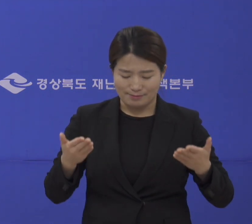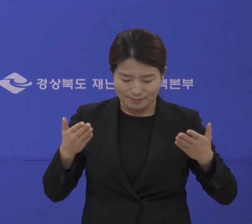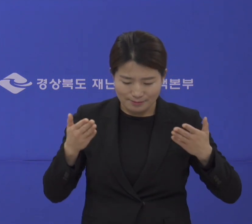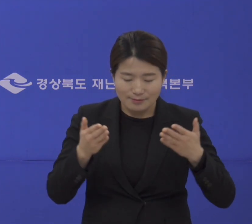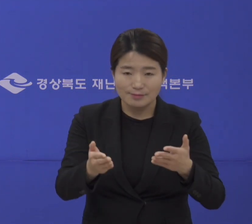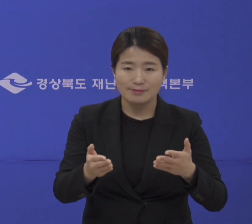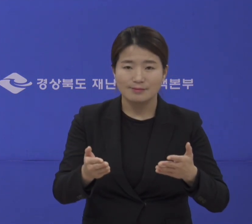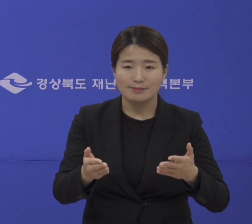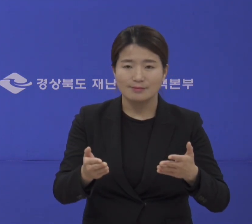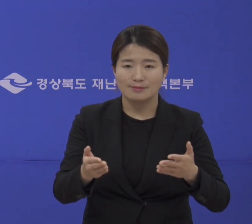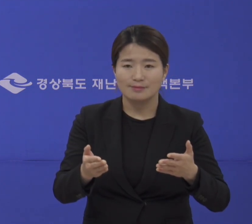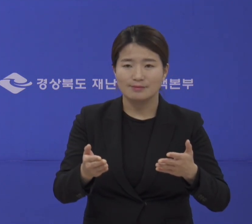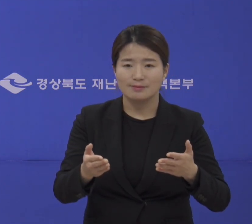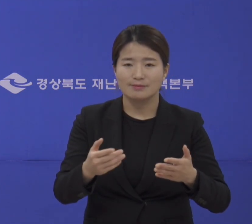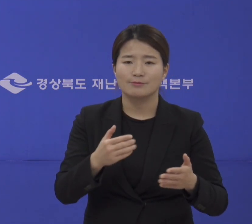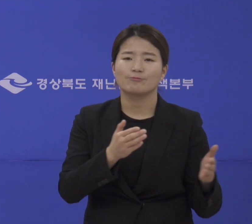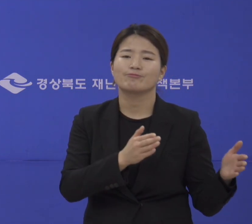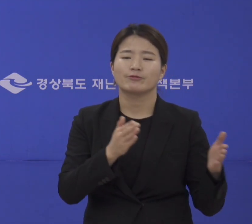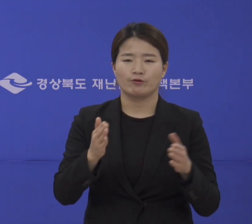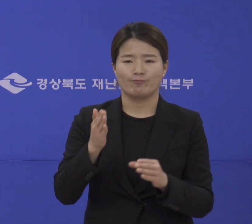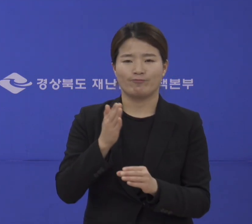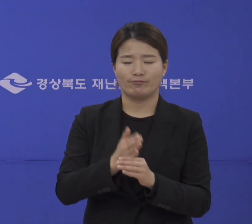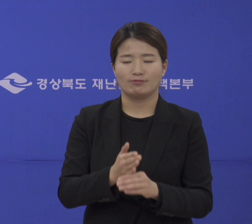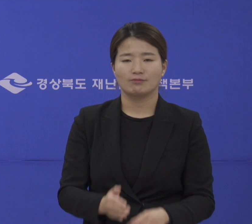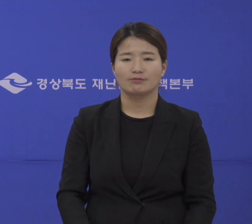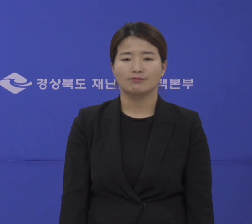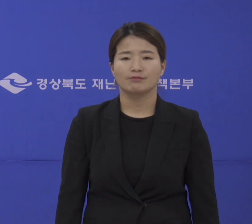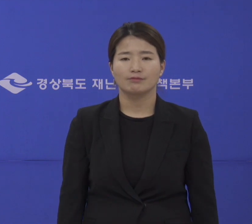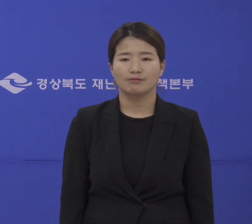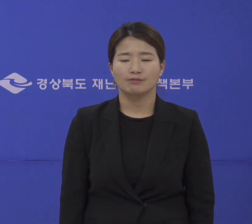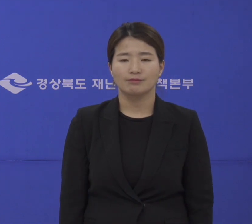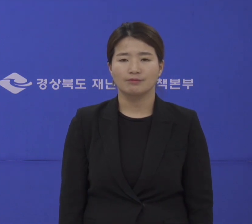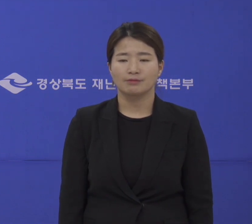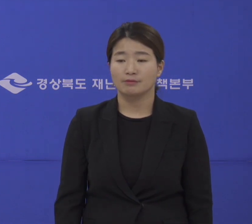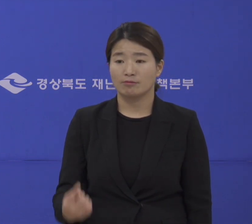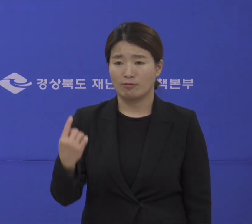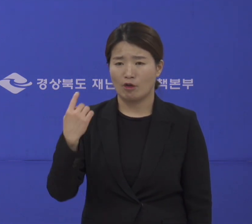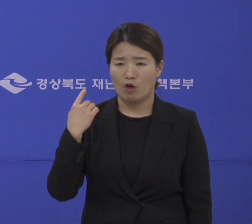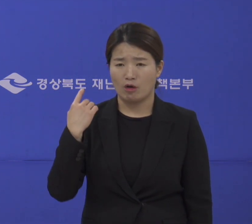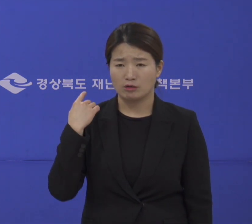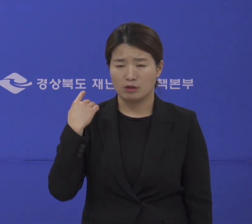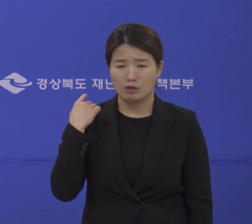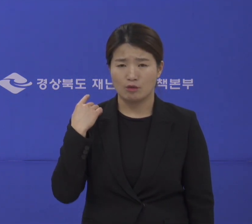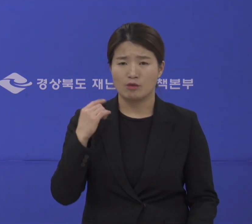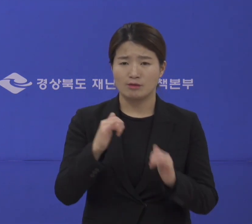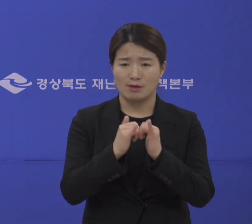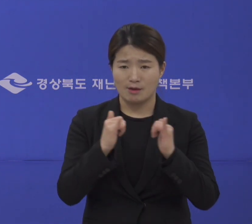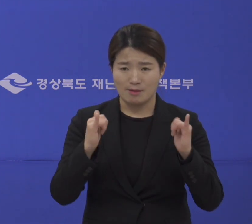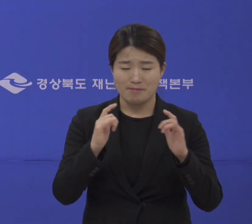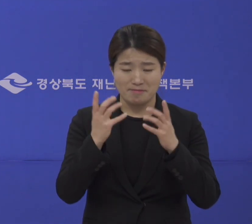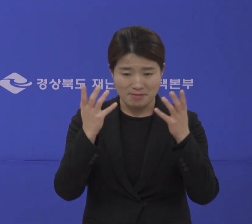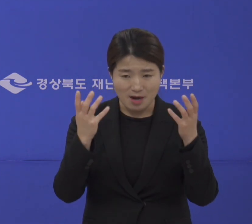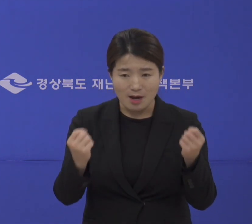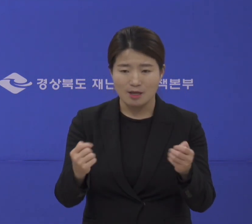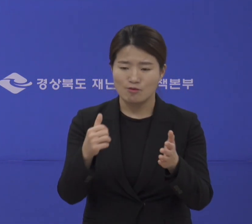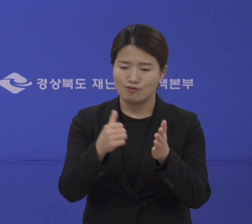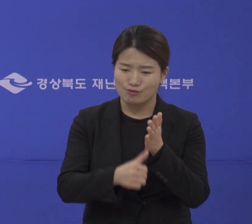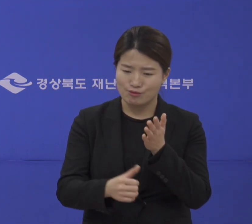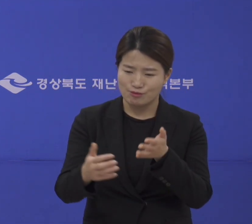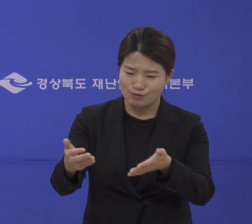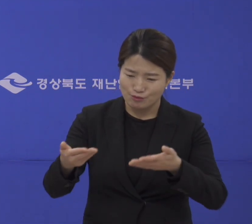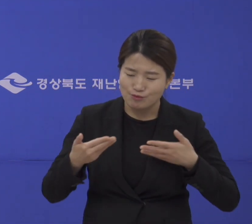매진하도록 그렇게 준비를 하고 있다는 말씀을 드립니다. 어제도 많은 분들께서 기부금품을